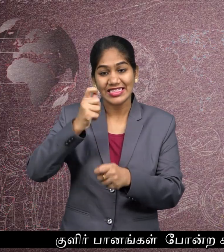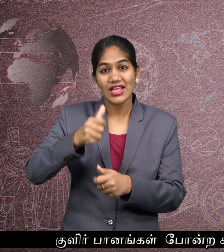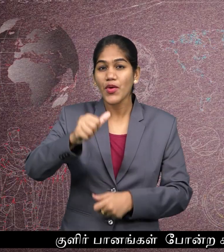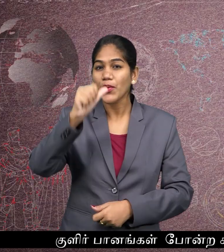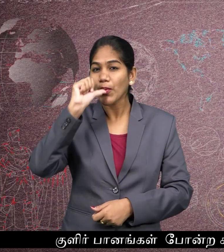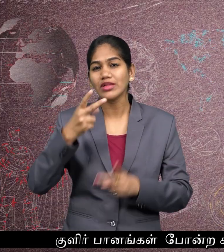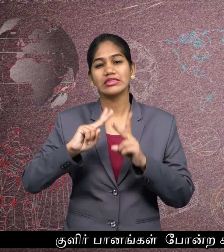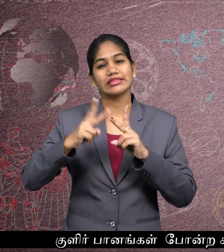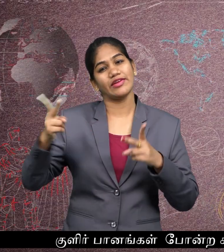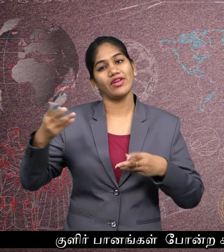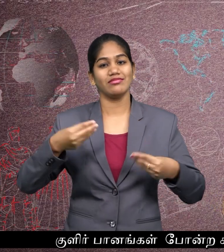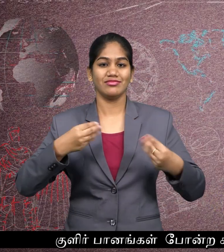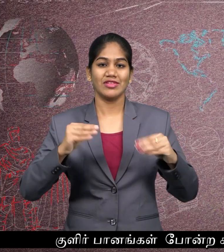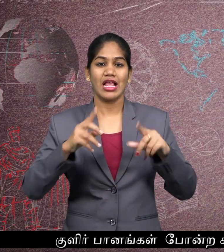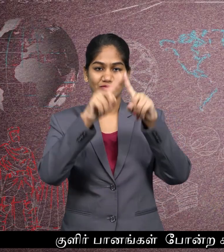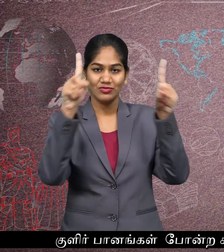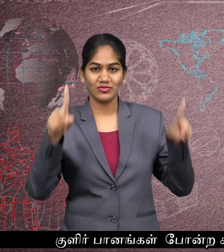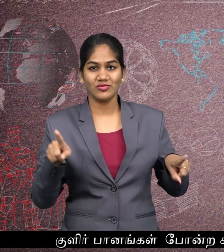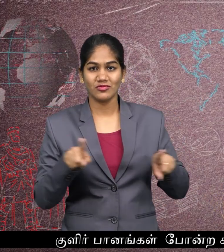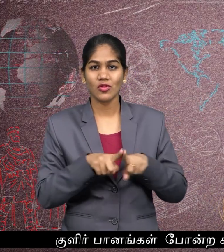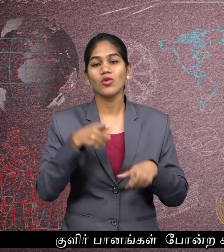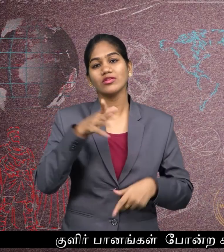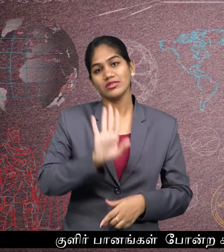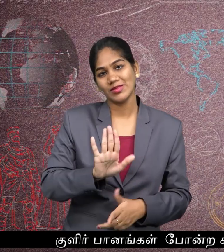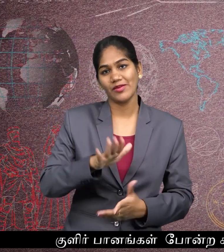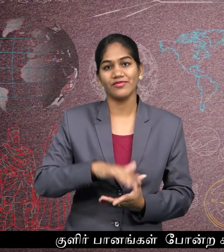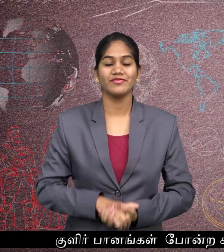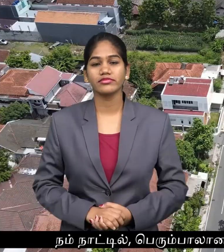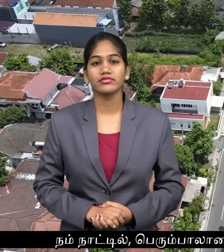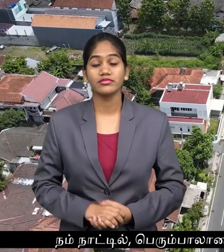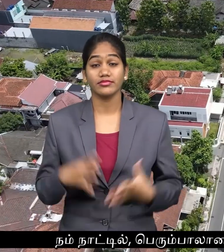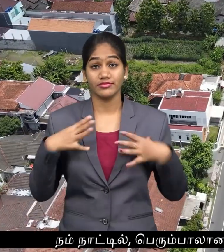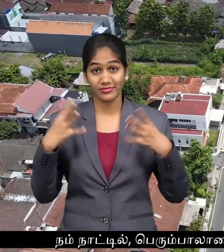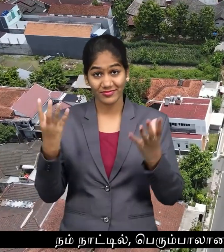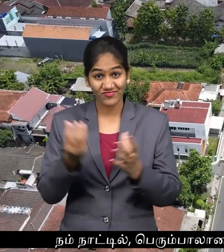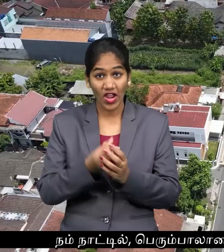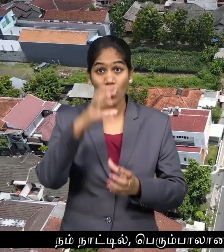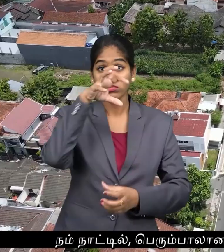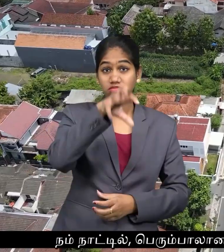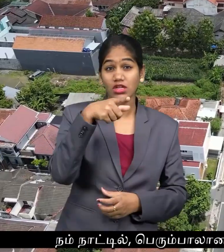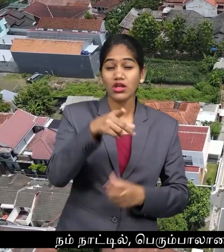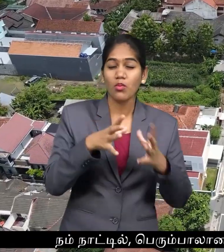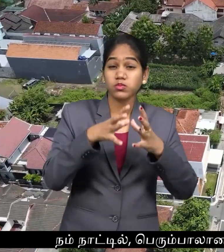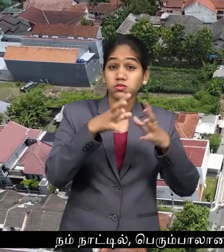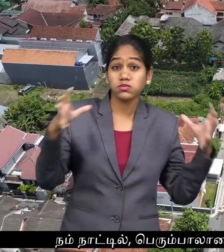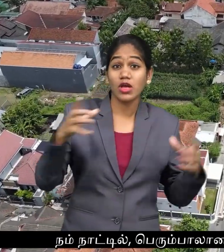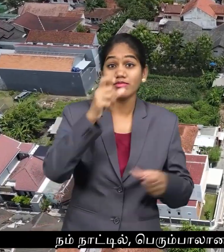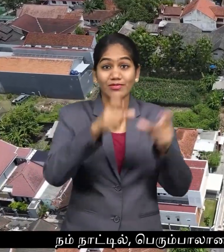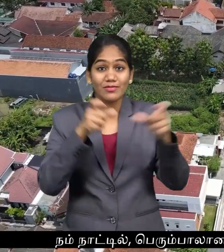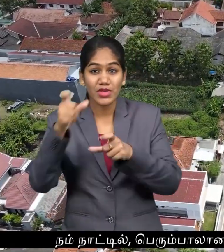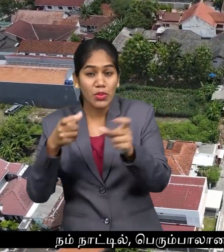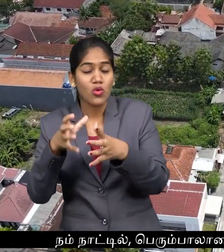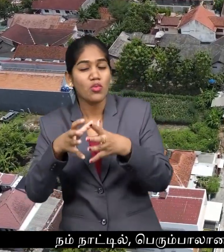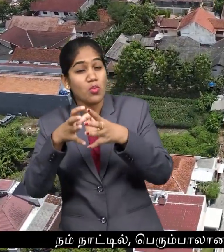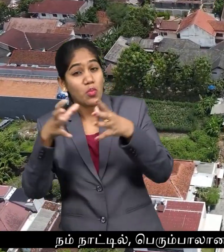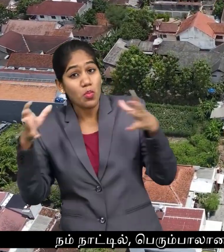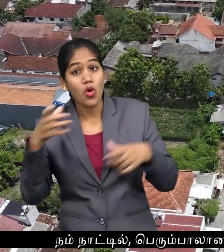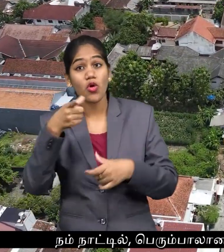குளிர்பானங்கள் போன்ற சிறிய கடைகளையும் வைக்கின்றனர். நம் நாட்டில் பெரும்பாலான மக்கள்